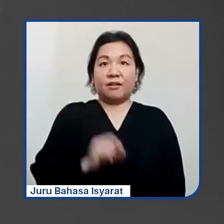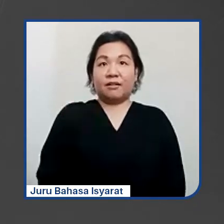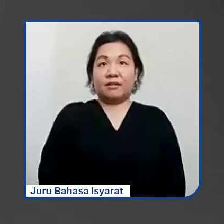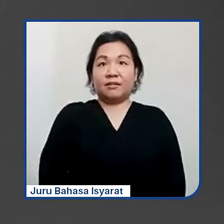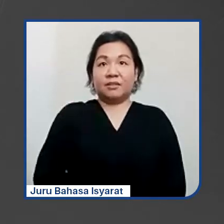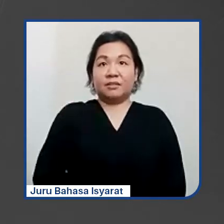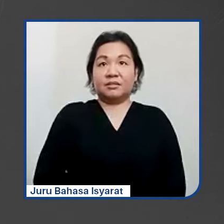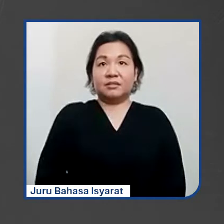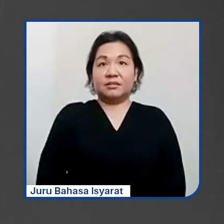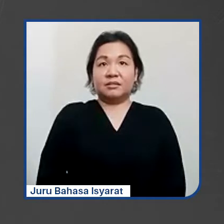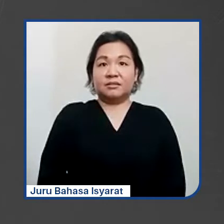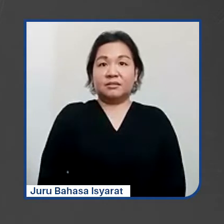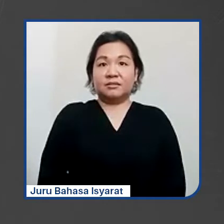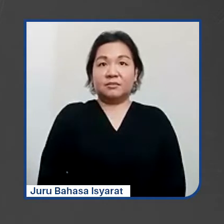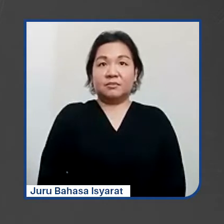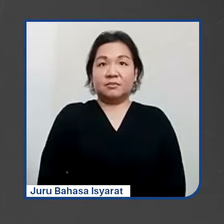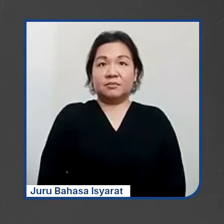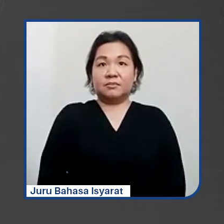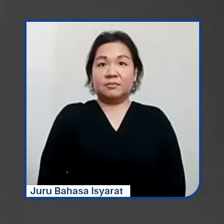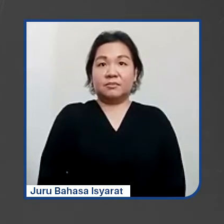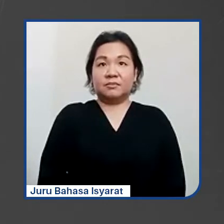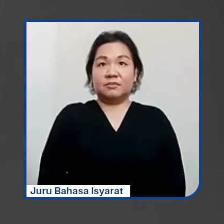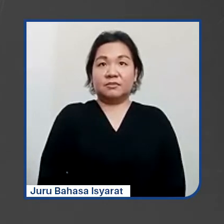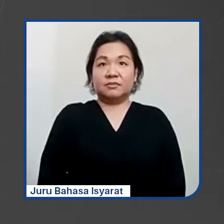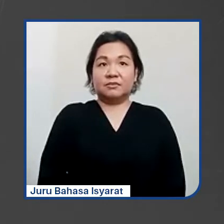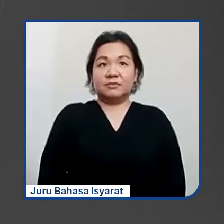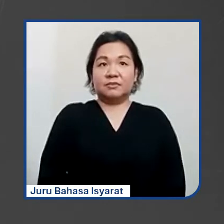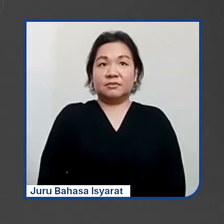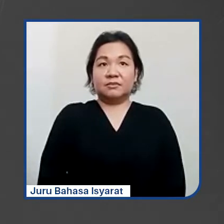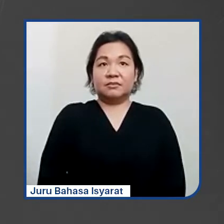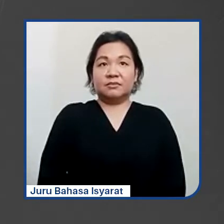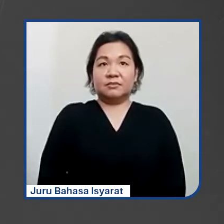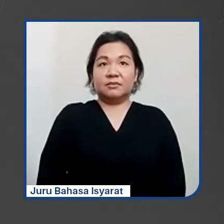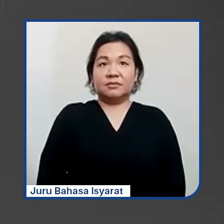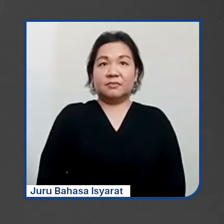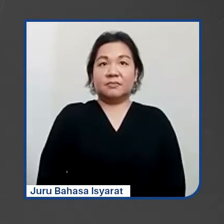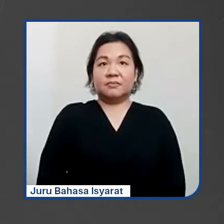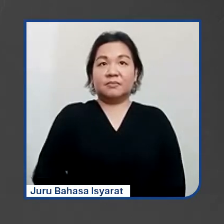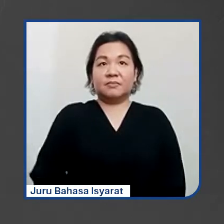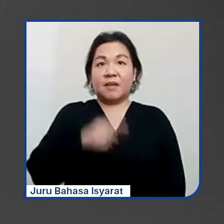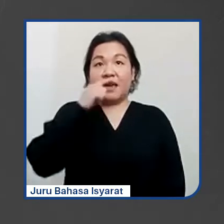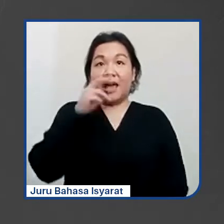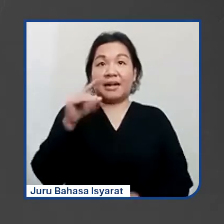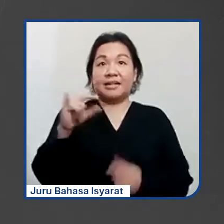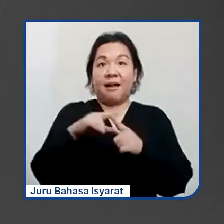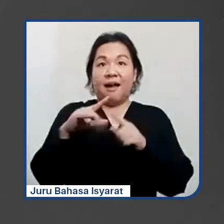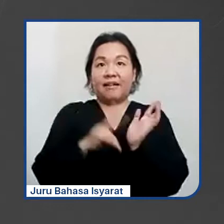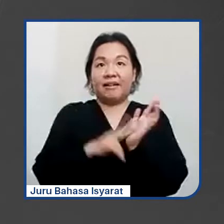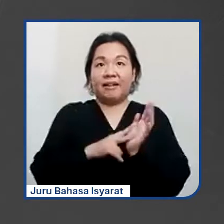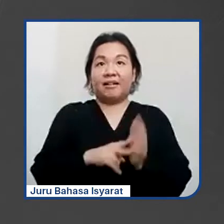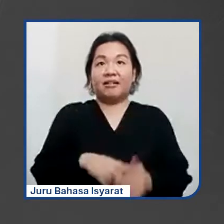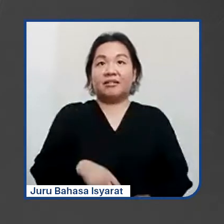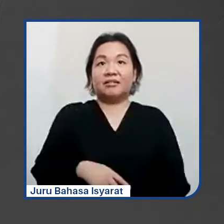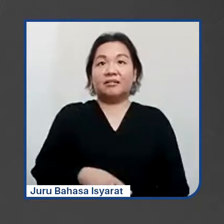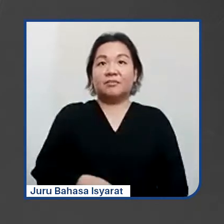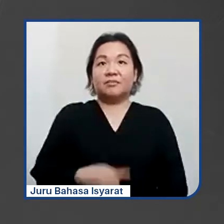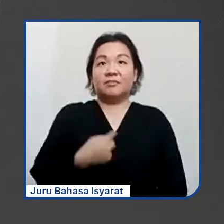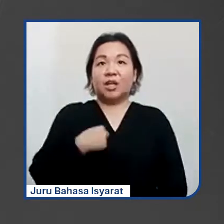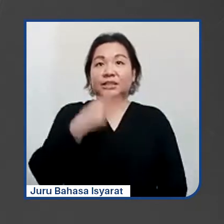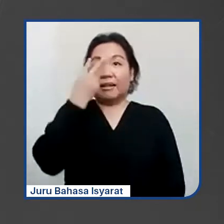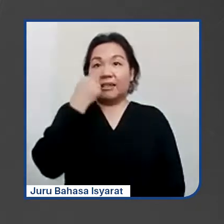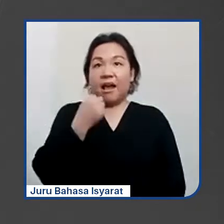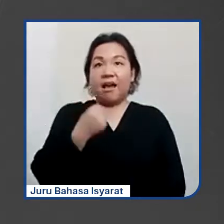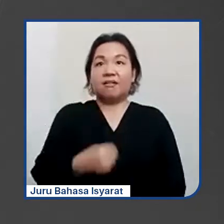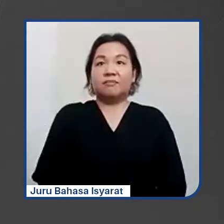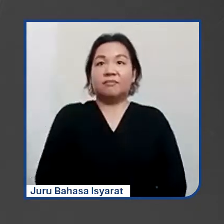semuanya. Saya Rian Dodi Saputra, panggilannya Rian. Saya musisi netra dan saya founder dari